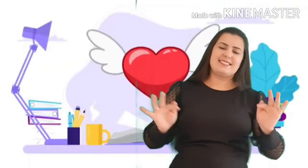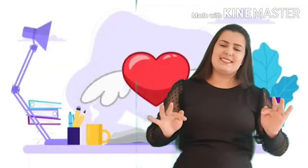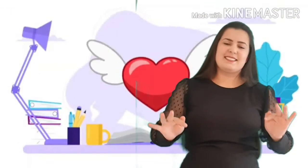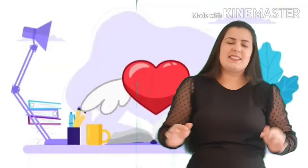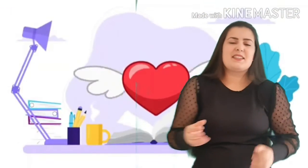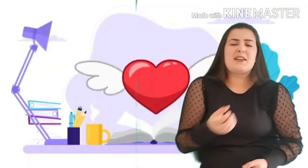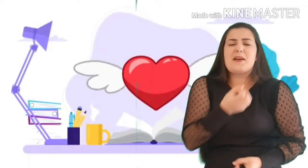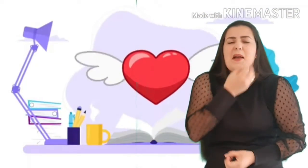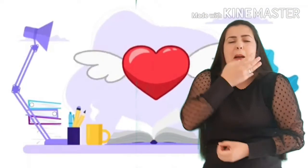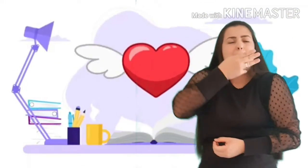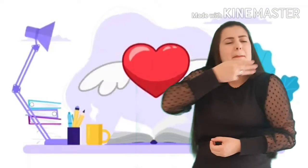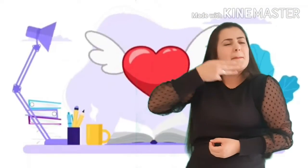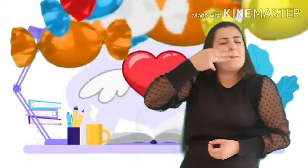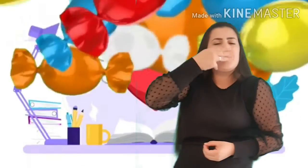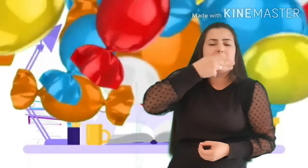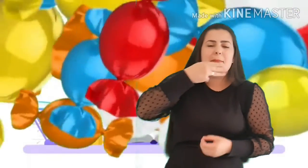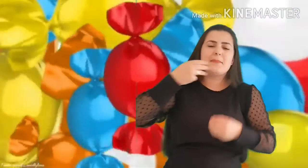bom, doce como